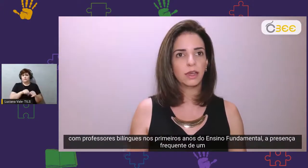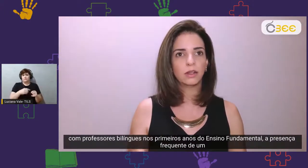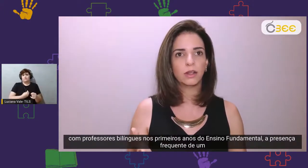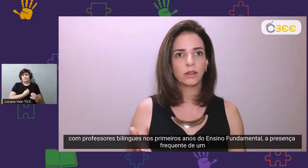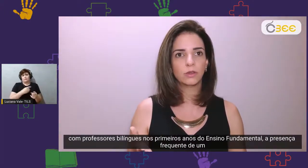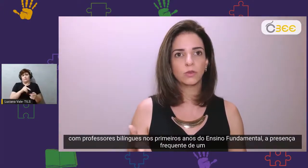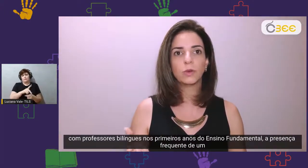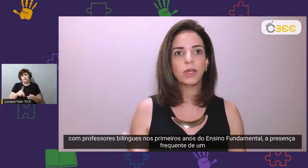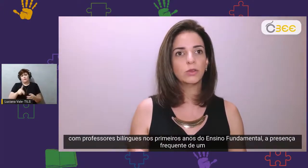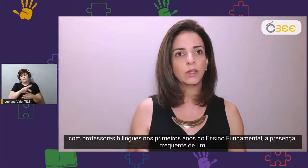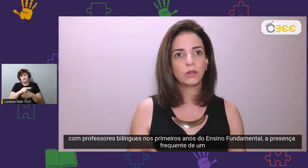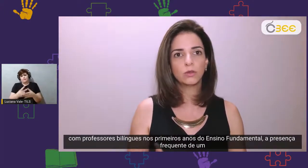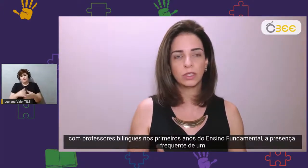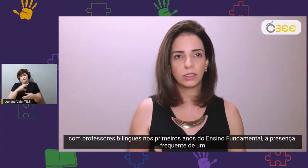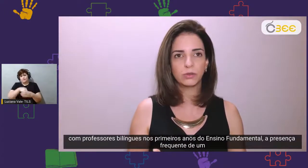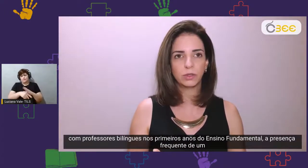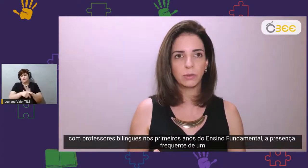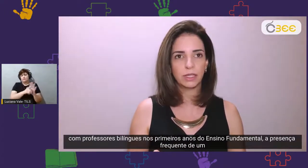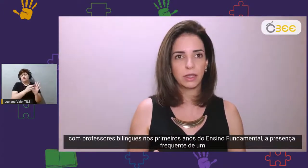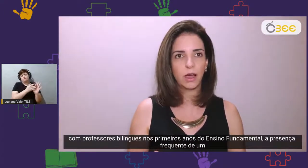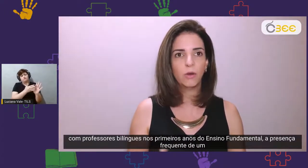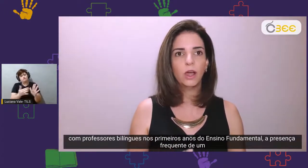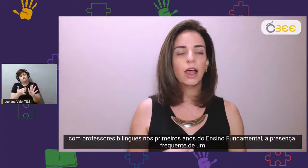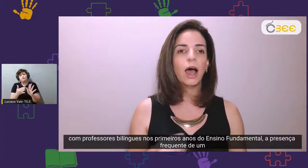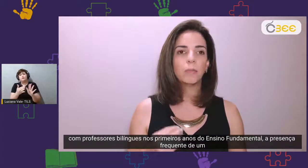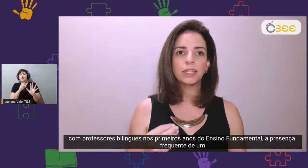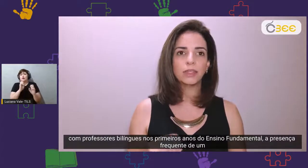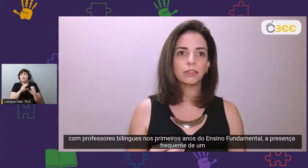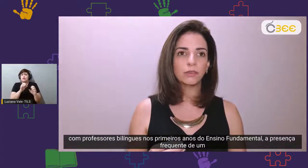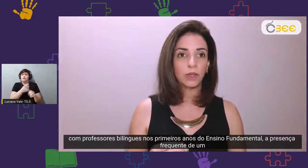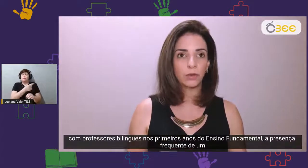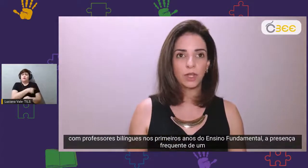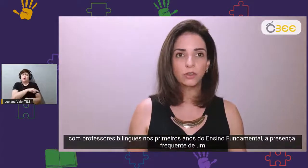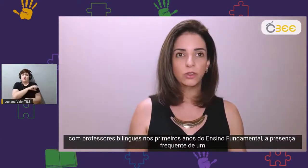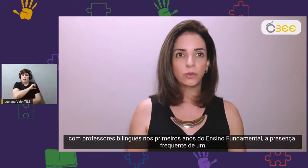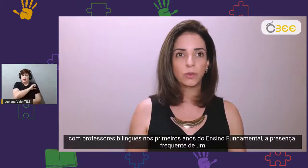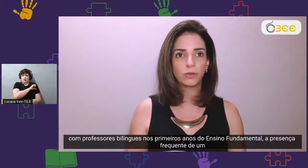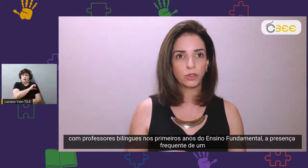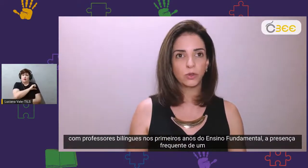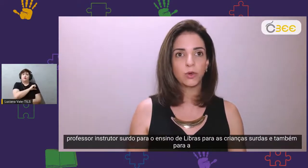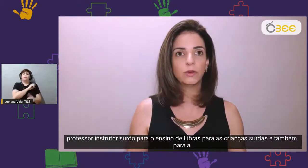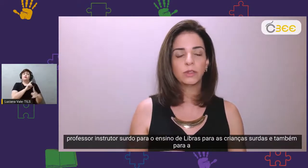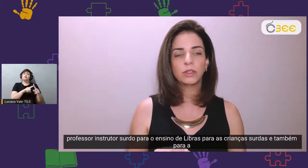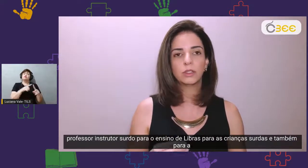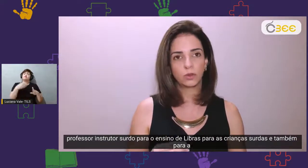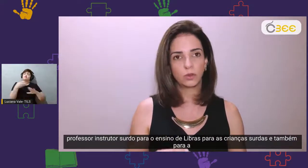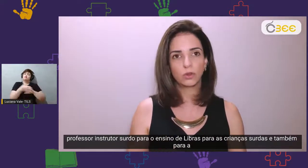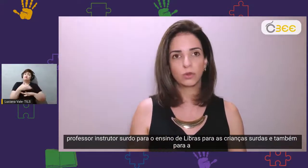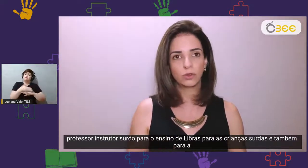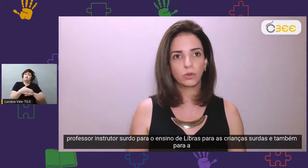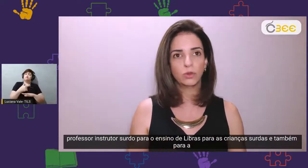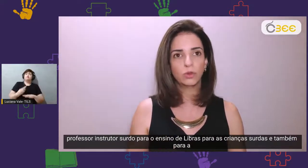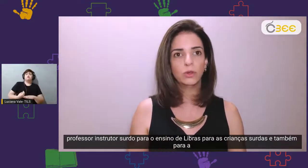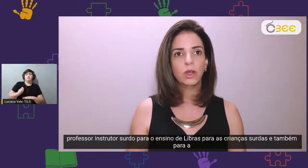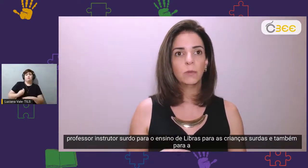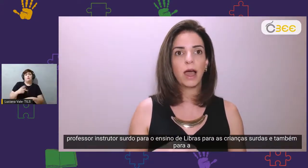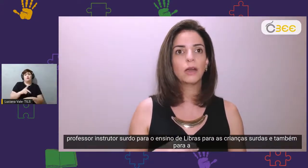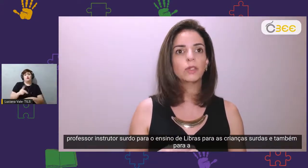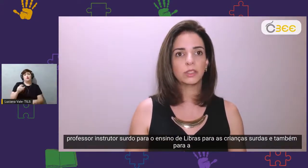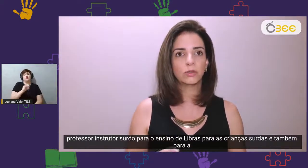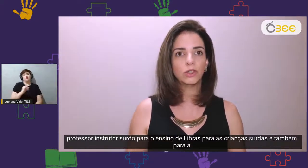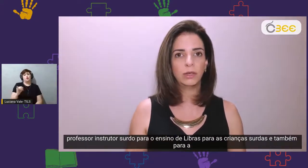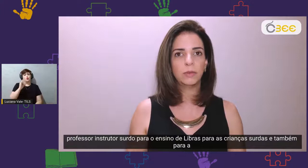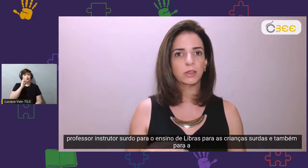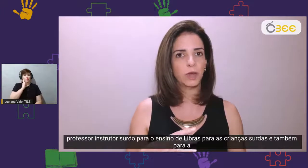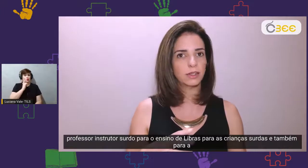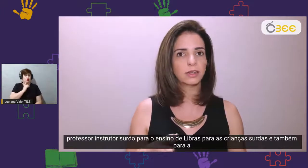bilíngues nos primeiros anos do ensino fundamental, a presença frequente de um professor, instrutor surdo, para